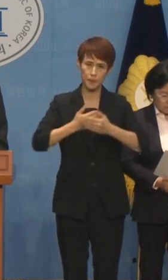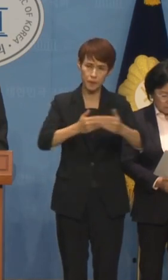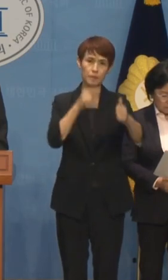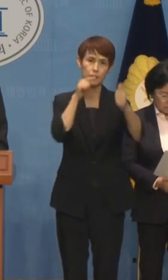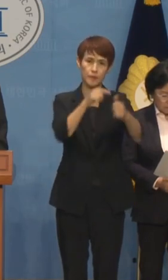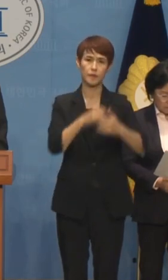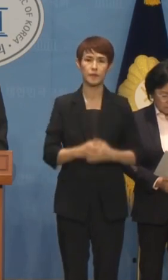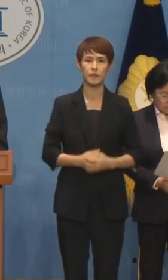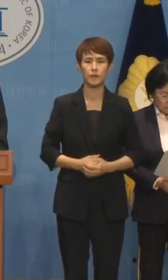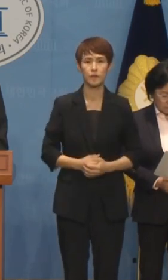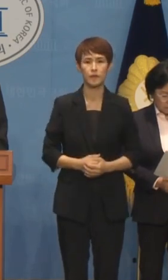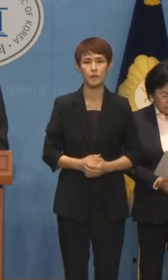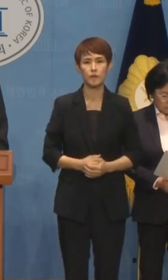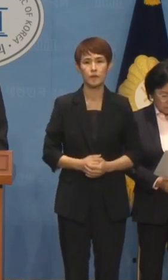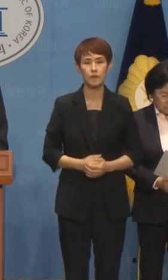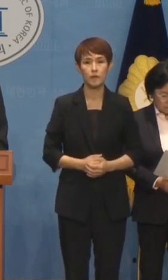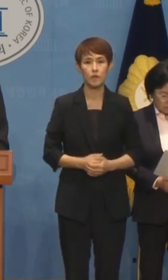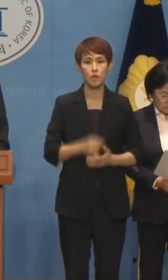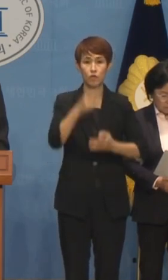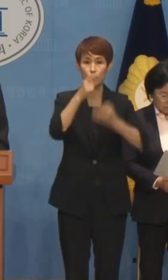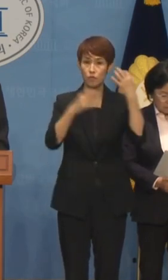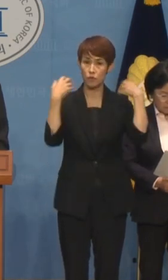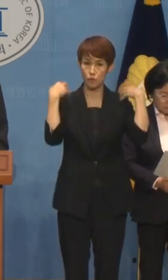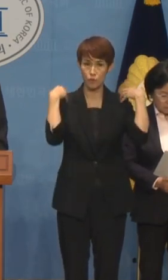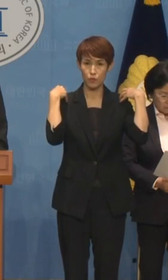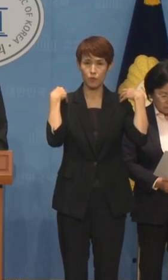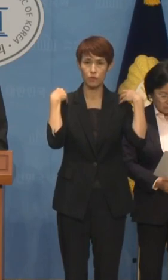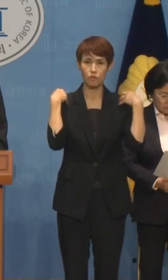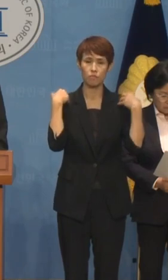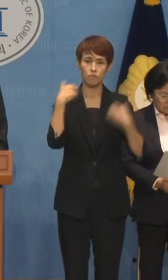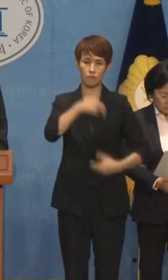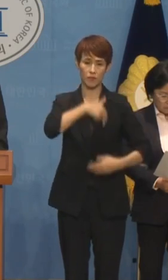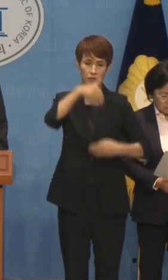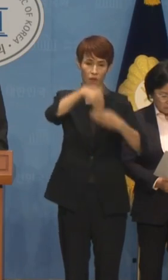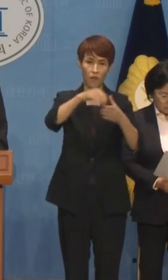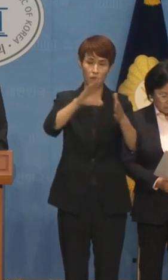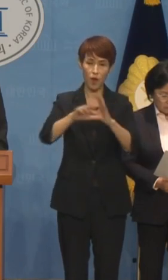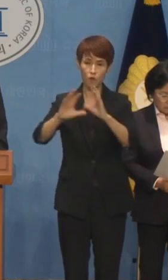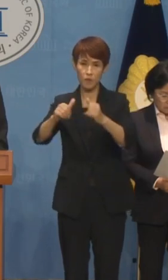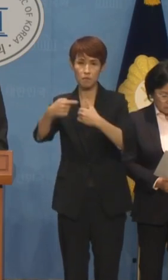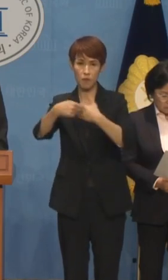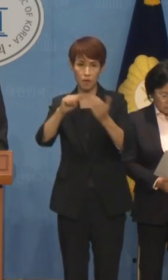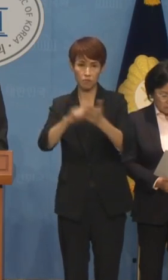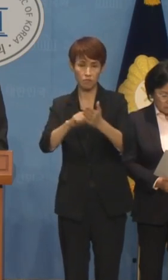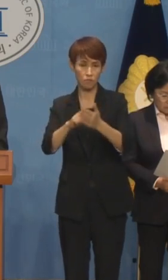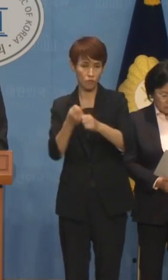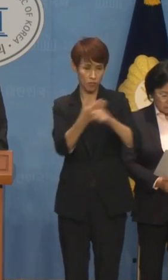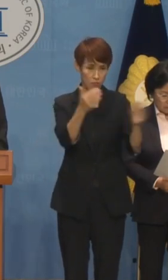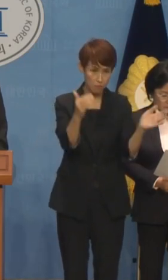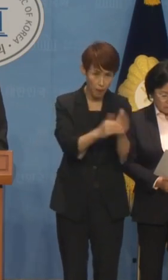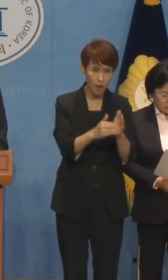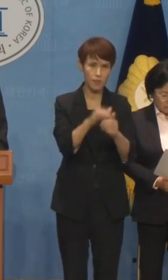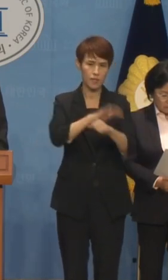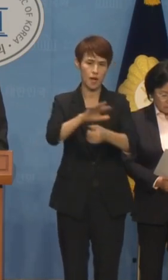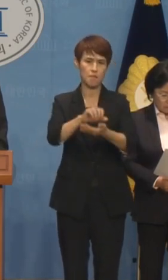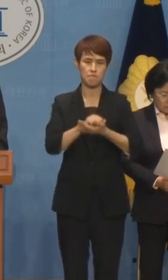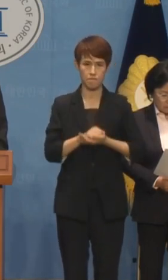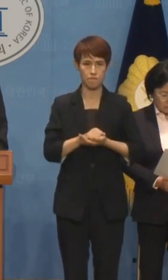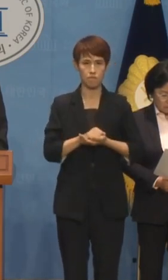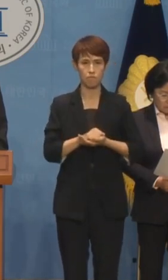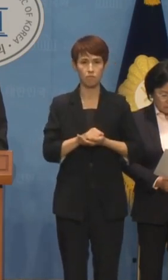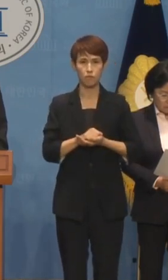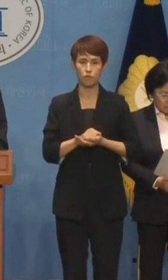바랍니다. 윤석열 정부는 총선에서 드러난 민의를 겸허히 수용하고 무도하고